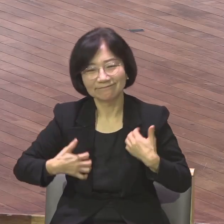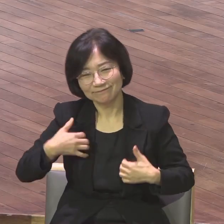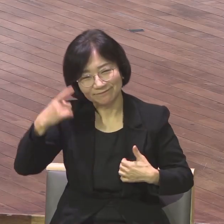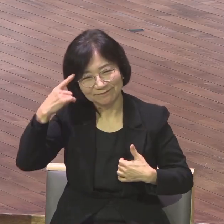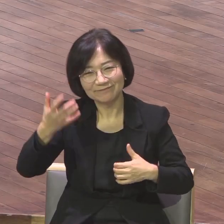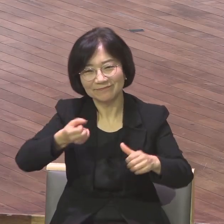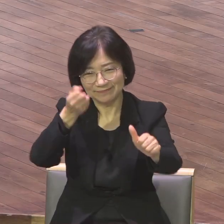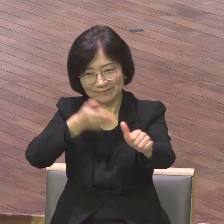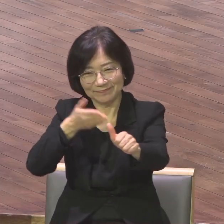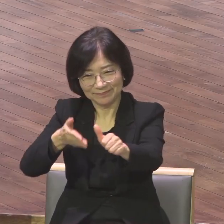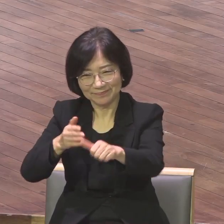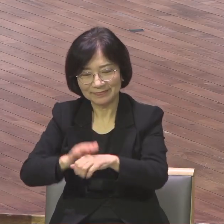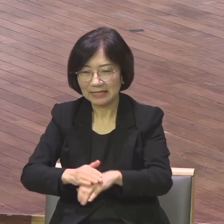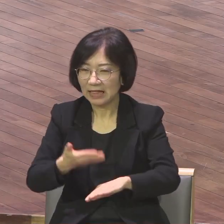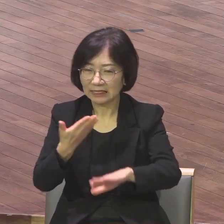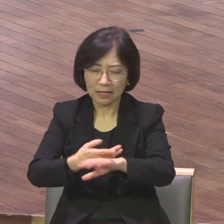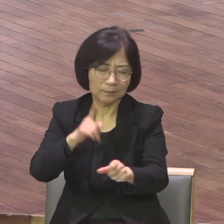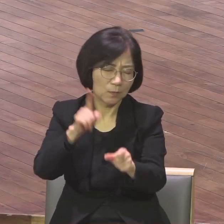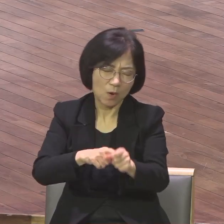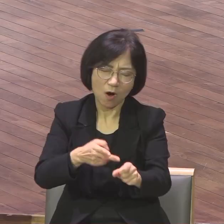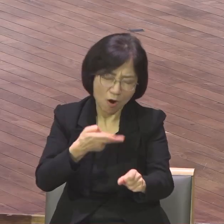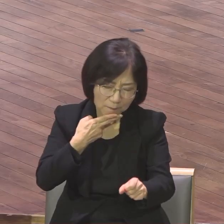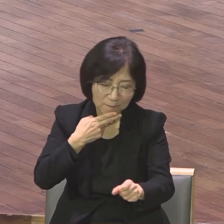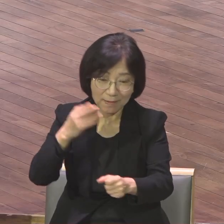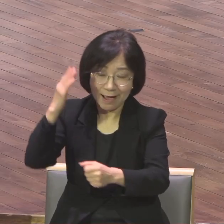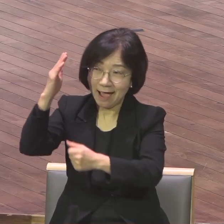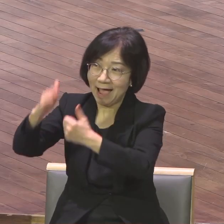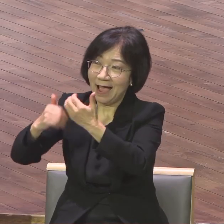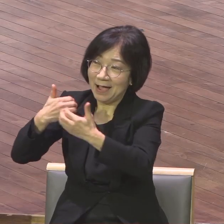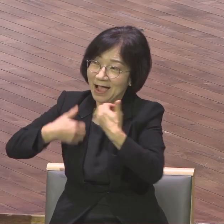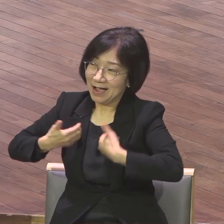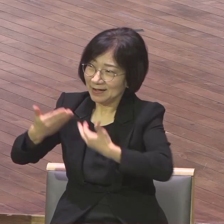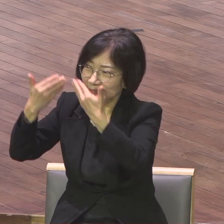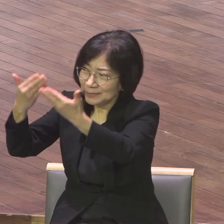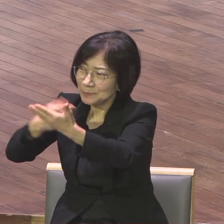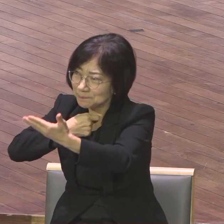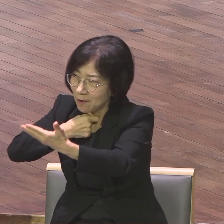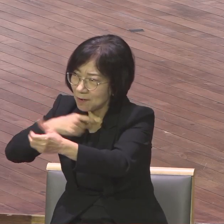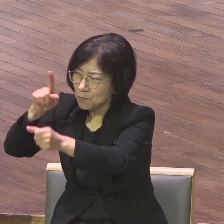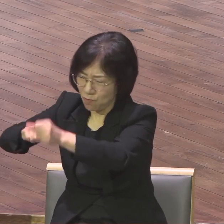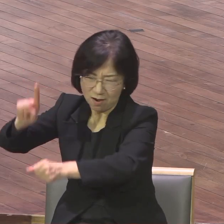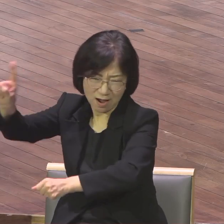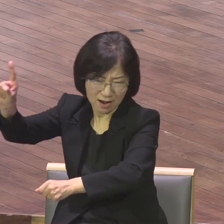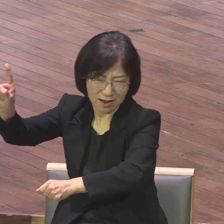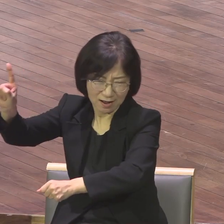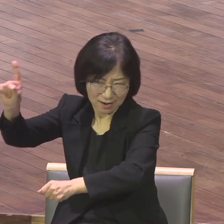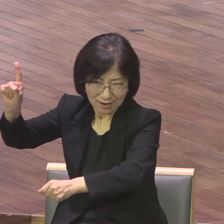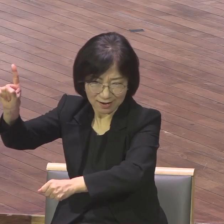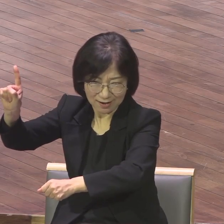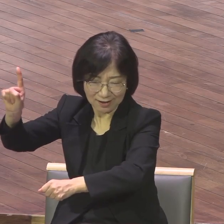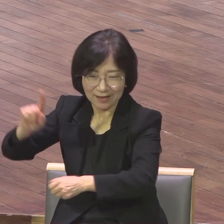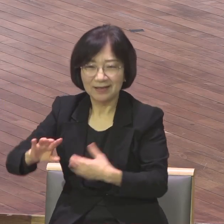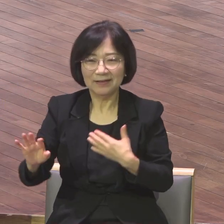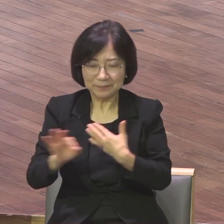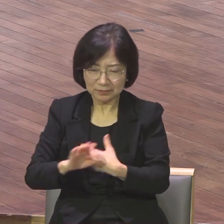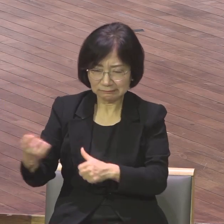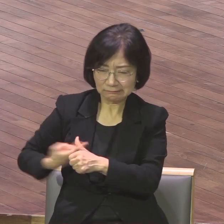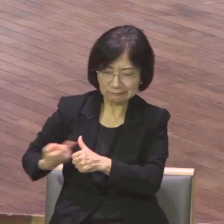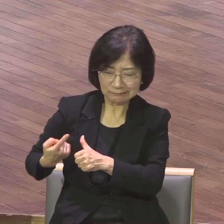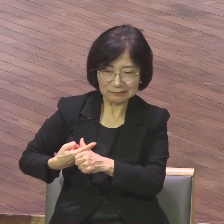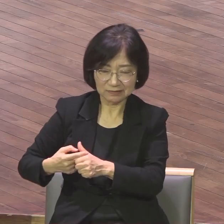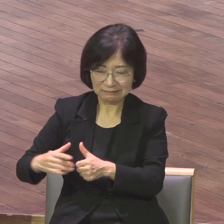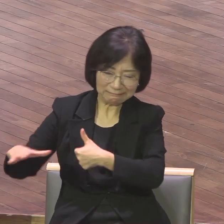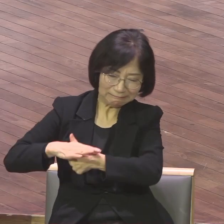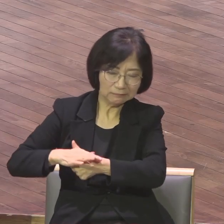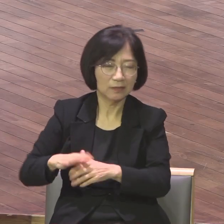오직 하나님을 기쁘시게 한다라는 동기만 가지면 누림의 모드로 바꿀 수가